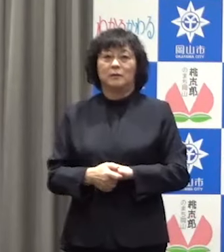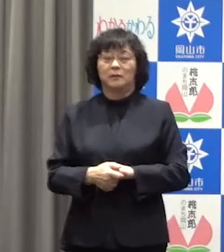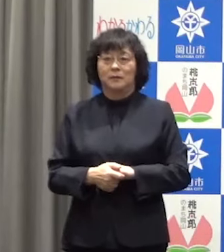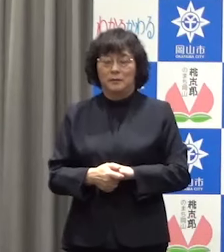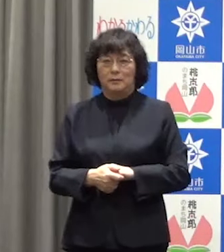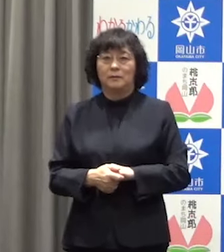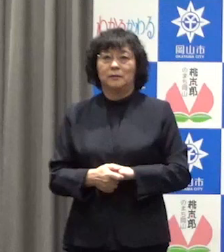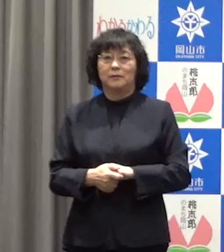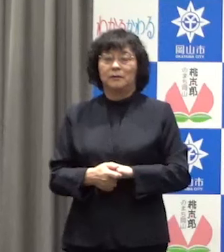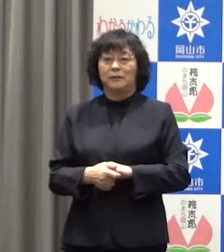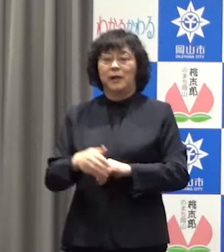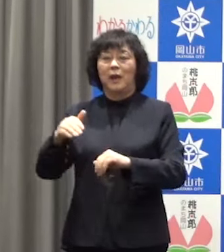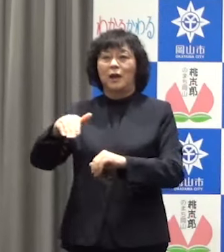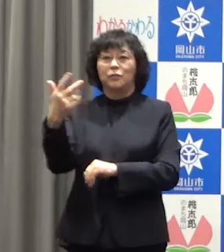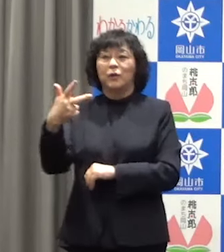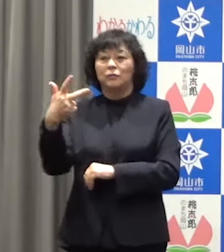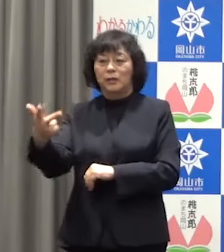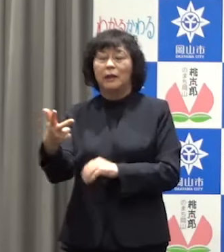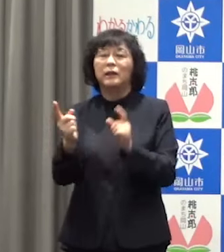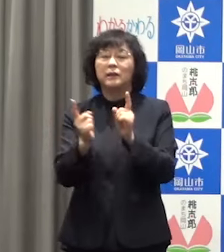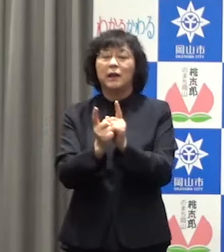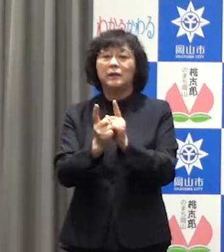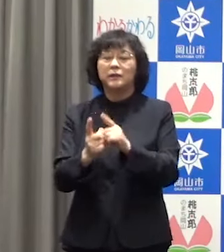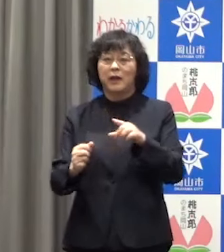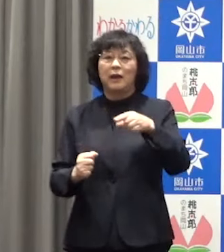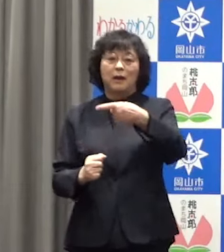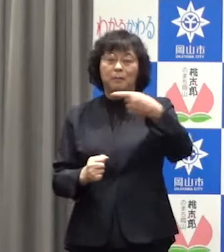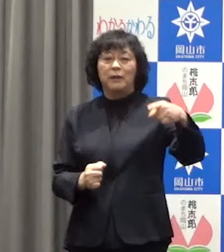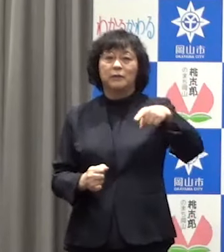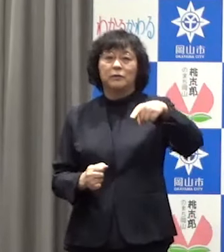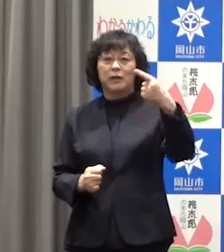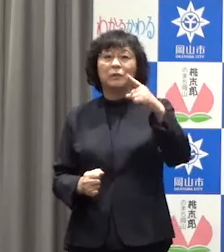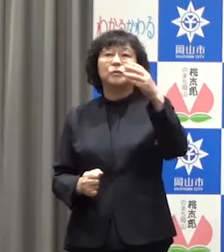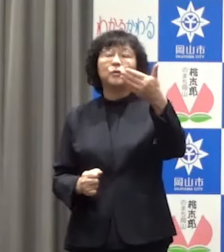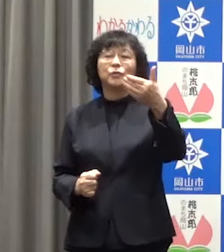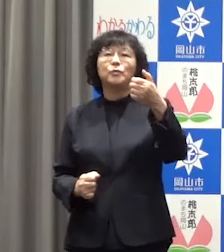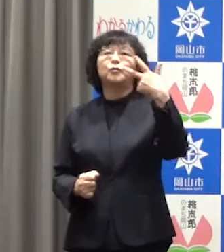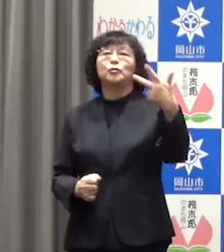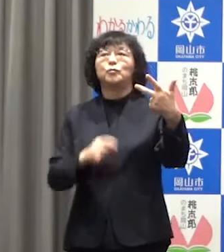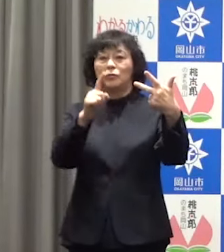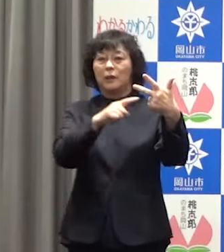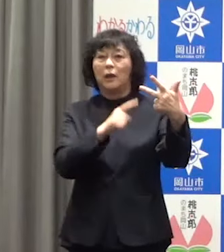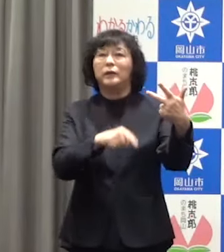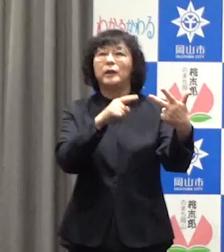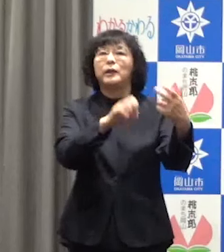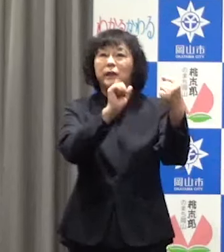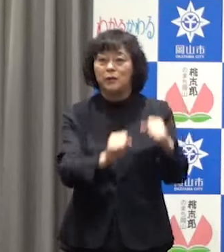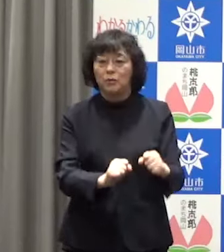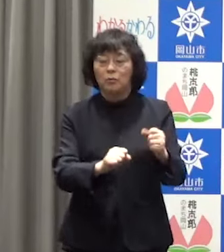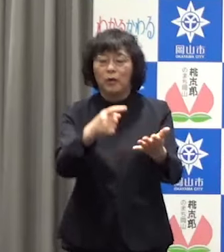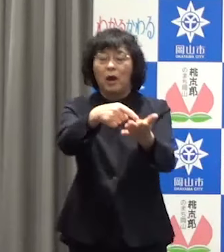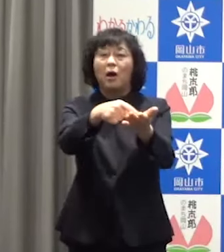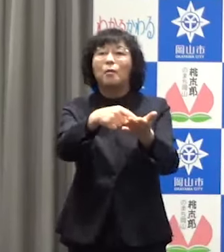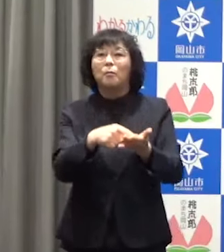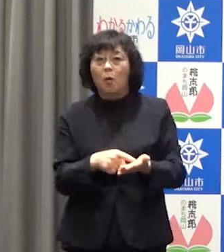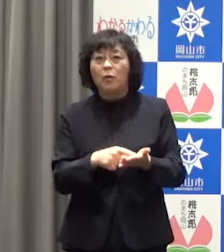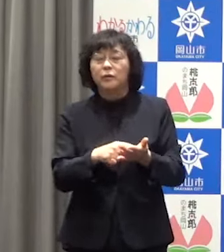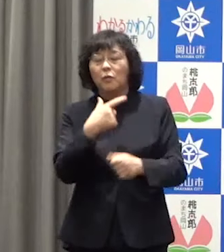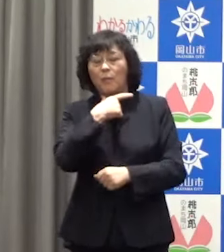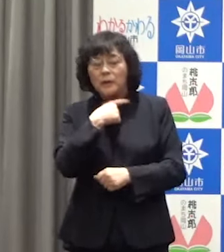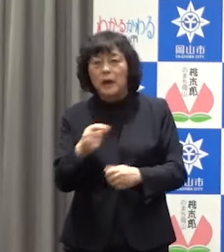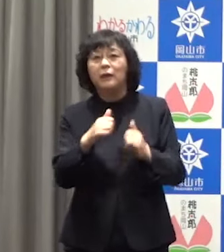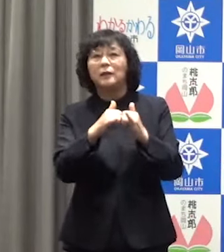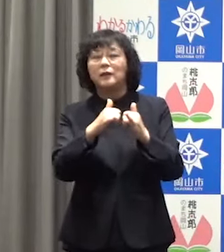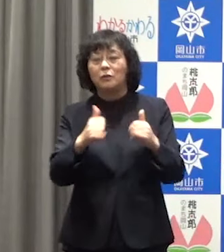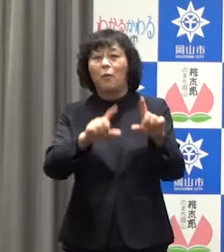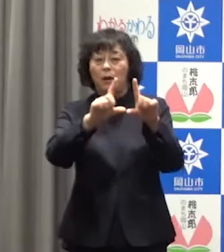197ということは、やっぱり保育園に申し込みたいという方は比率的には多くなっている